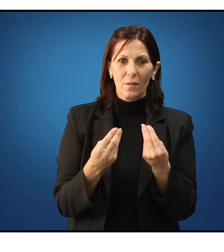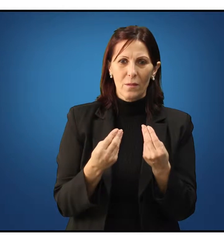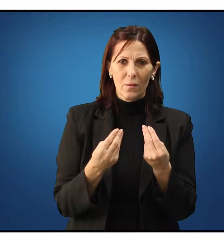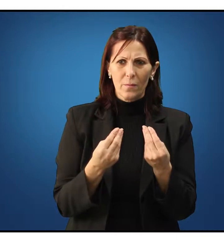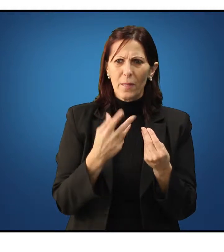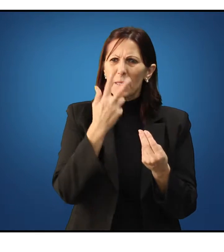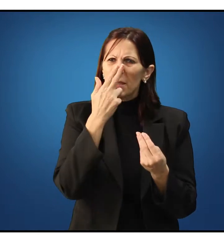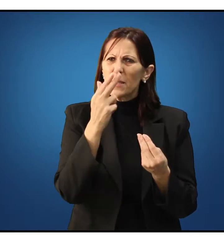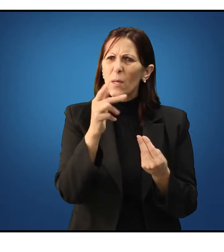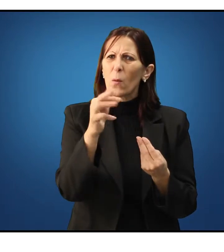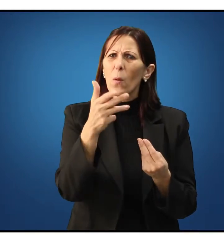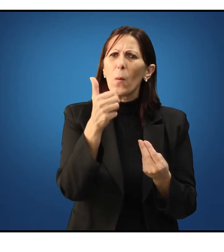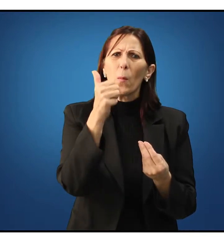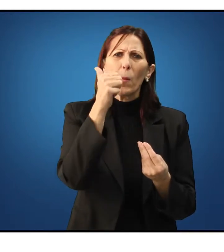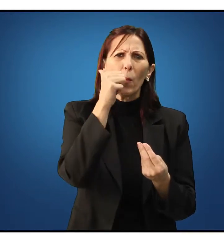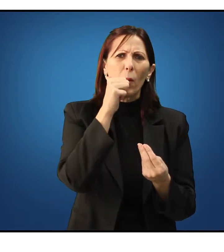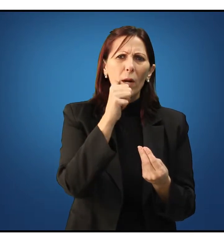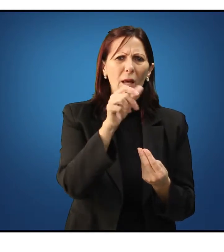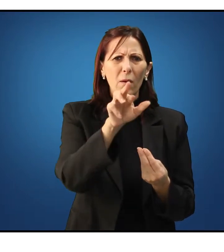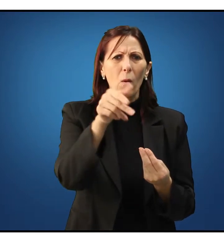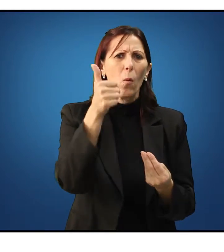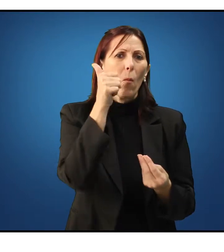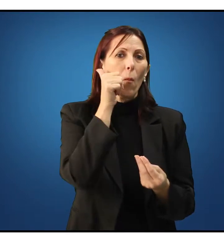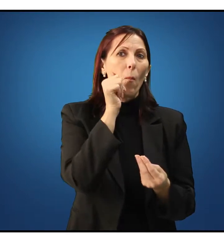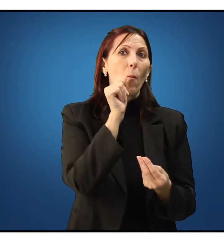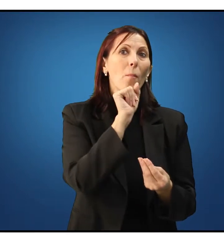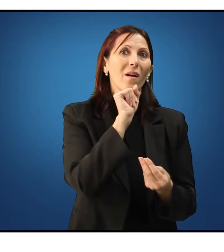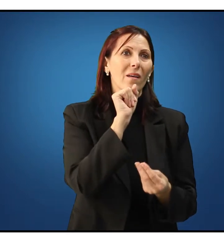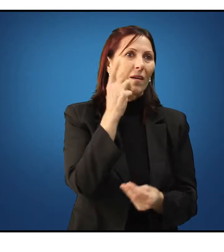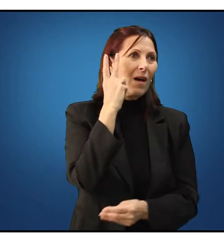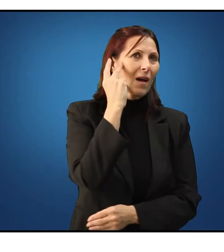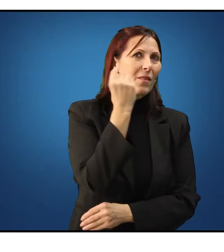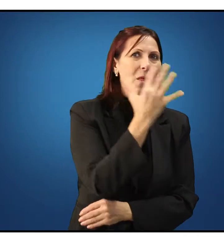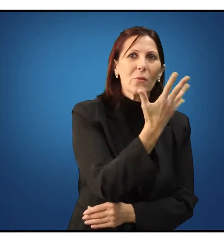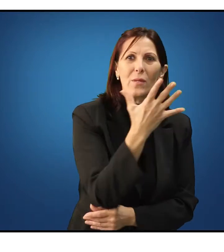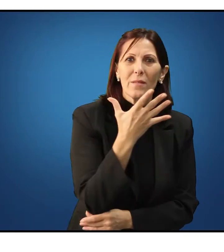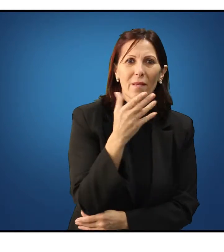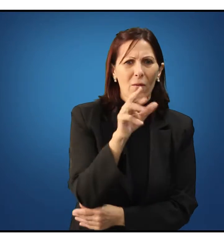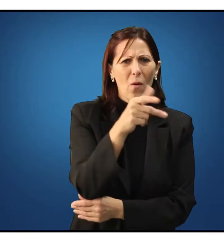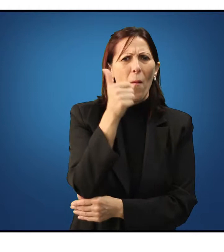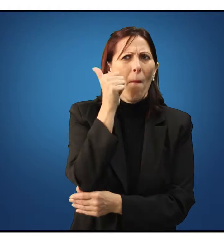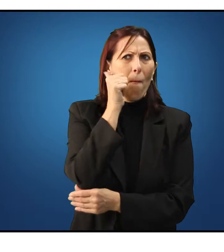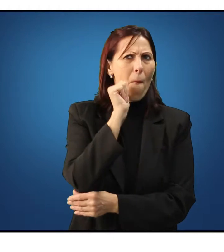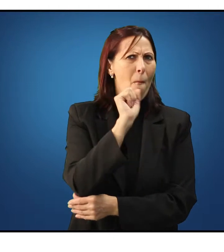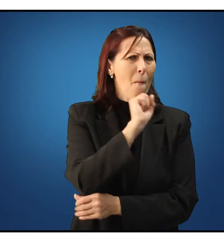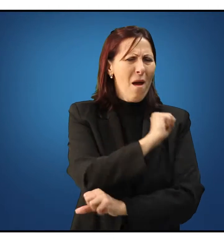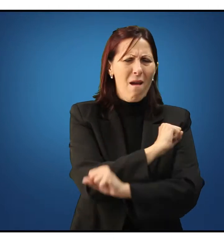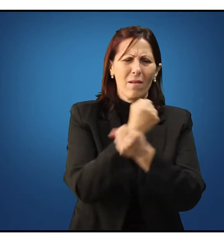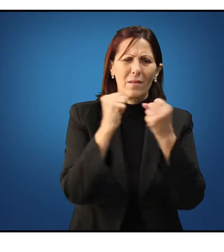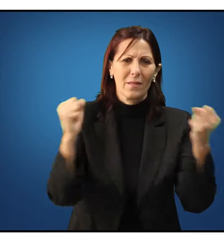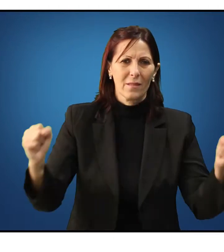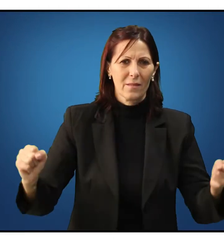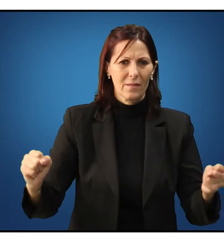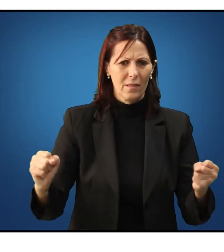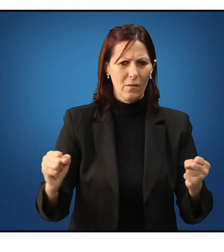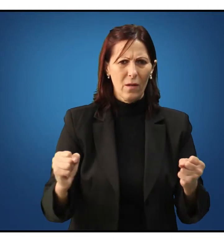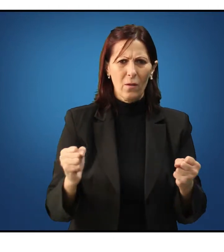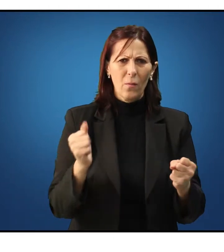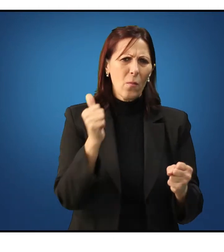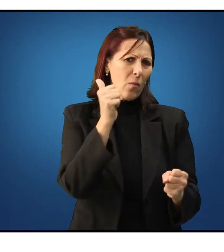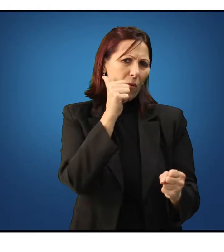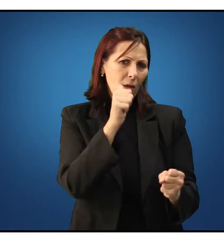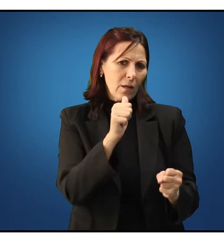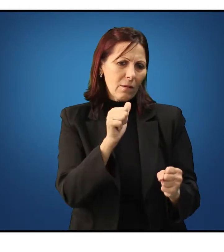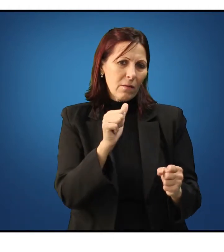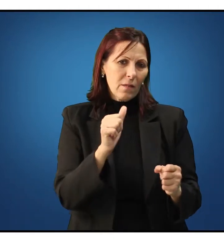uma mãe. A natureza era uma grande mãe, um organismo feminino que